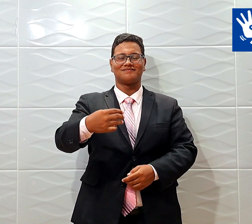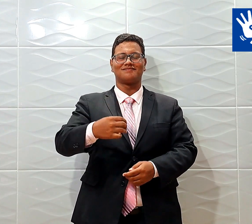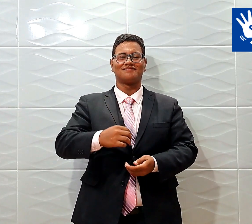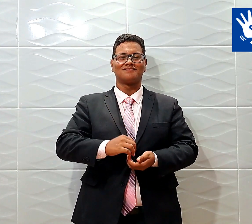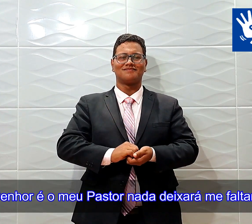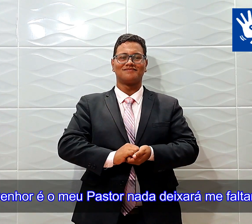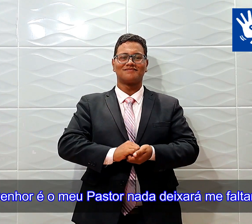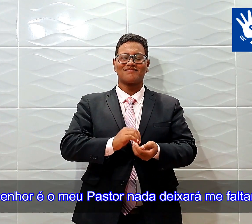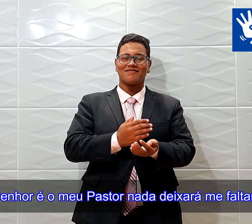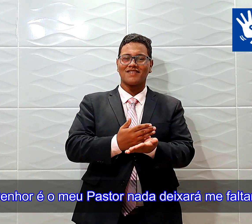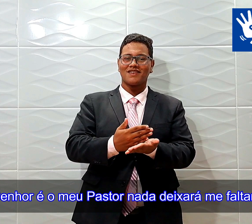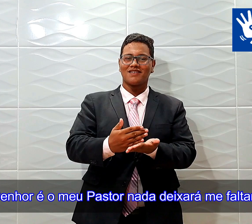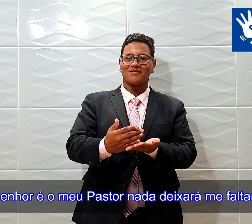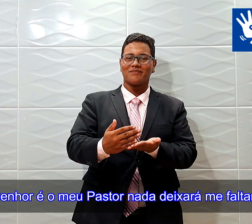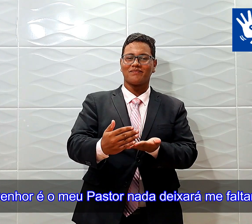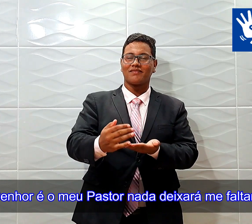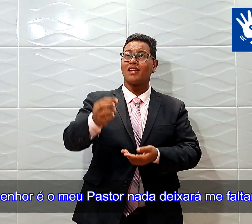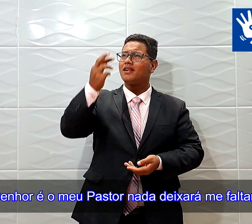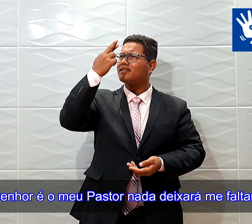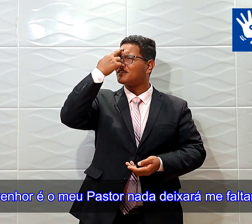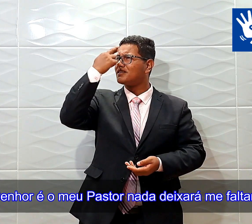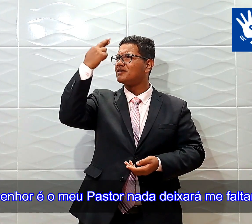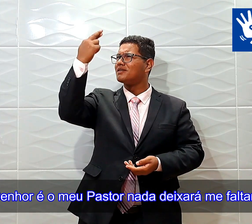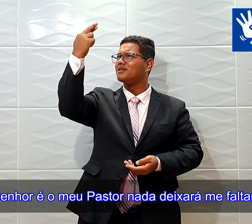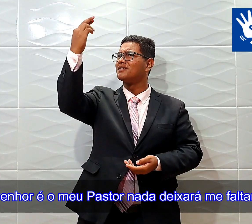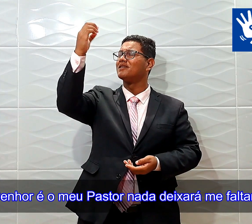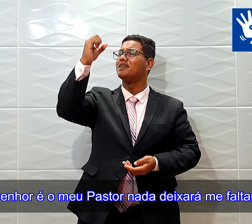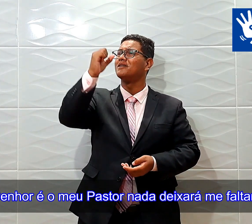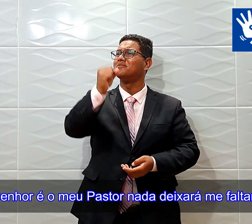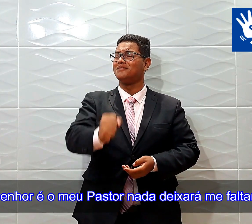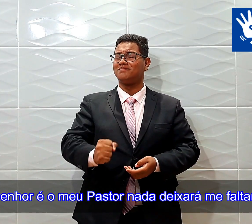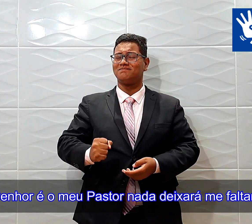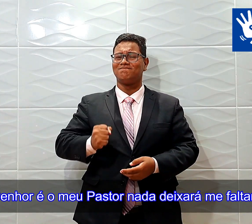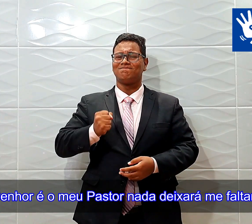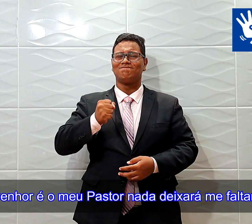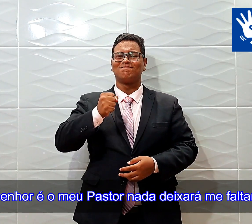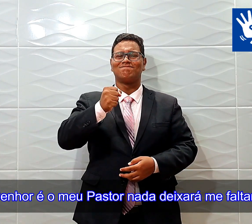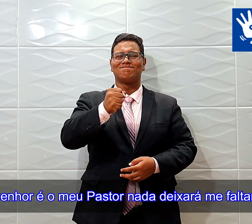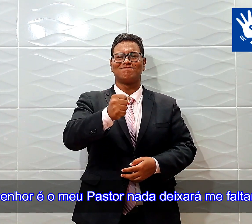O Senhor é meu pastor.